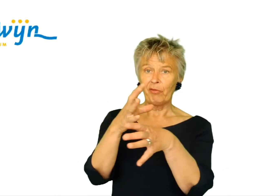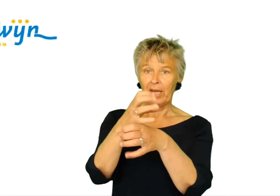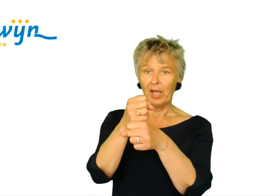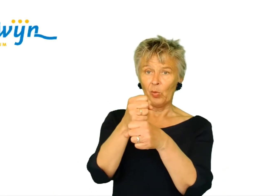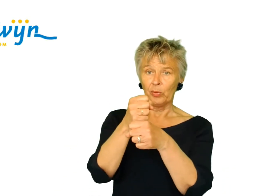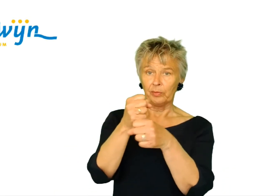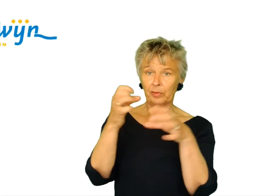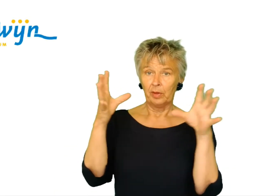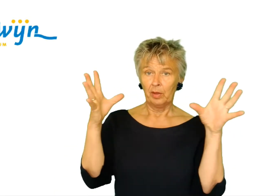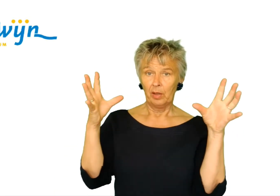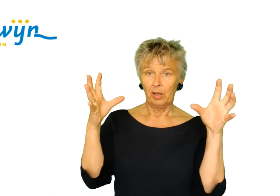van helpen.